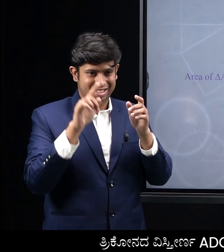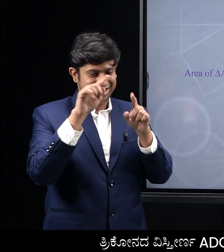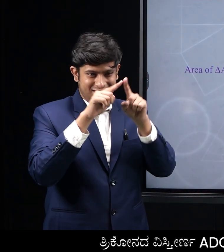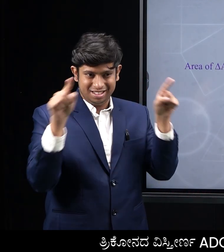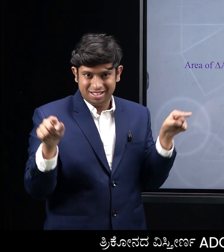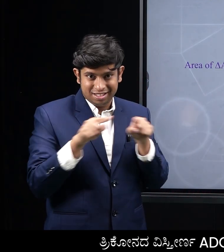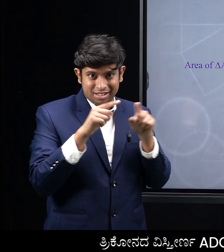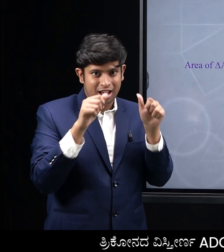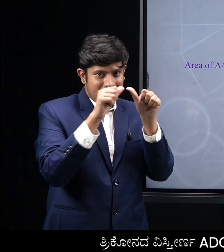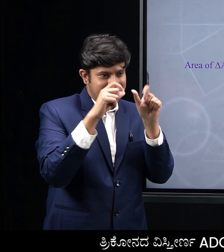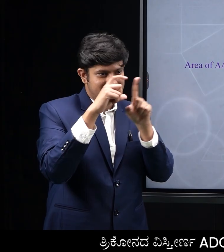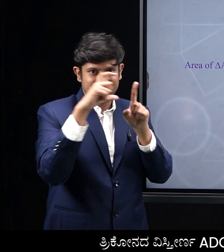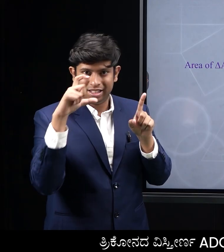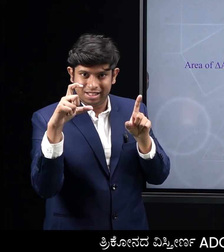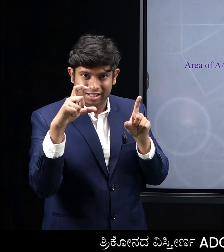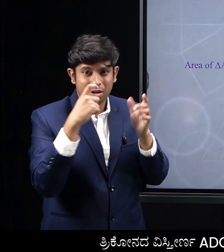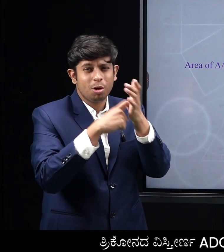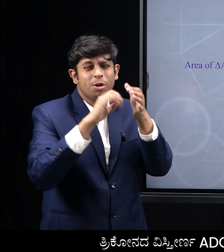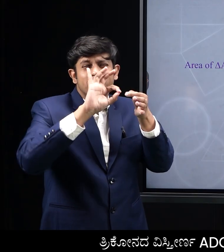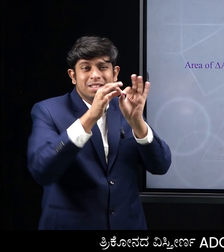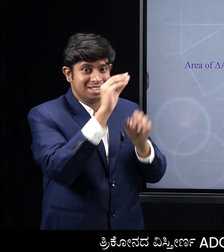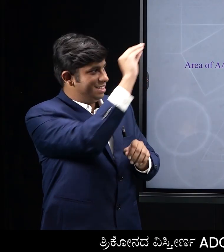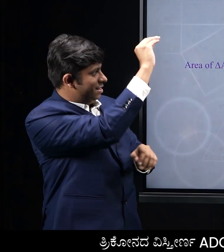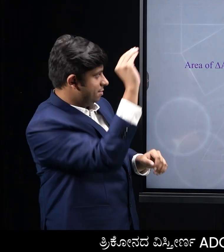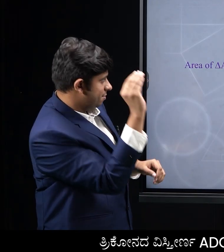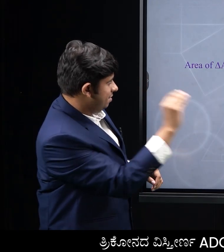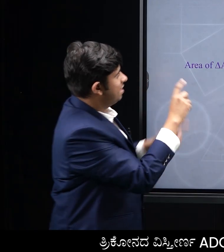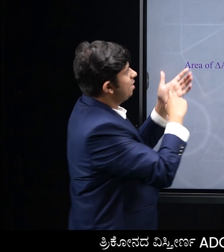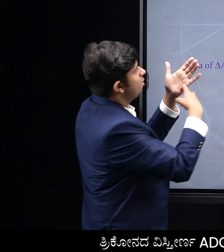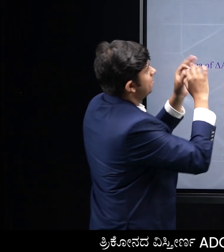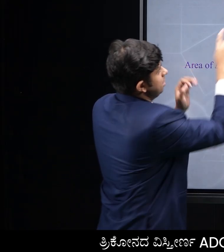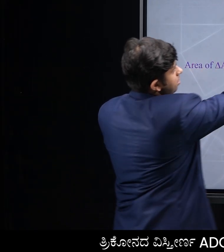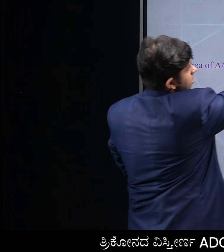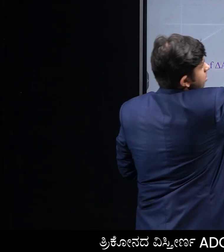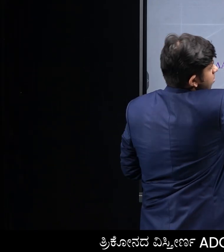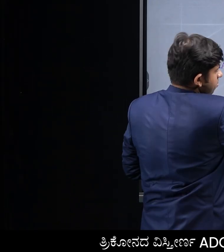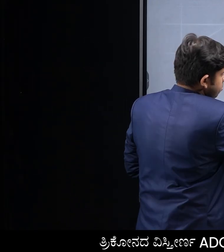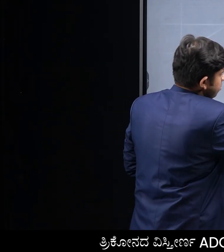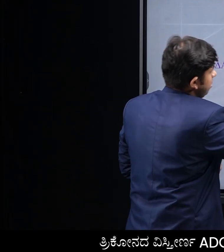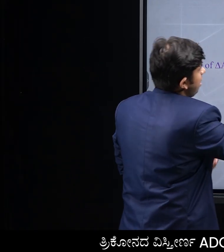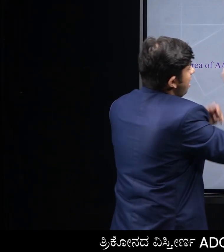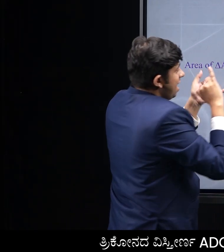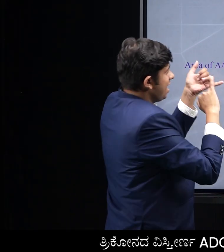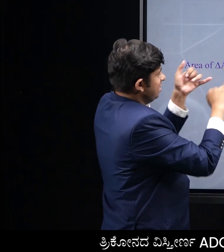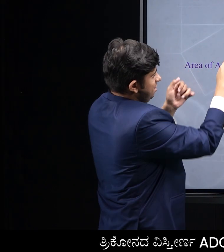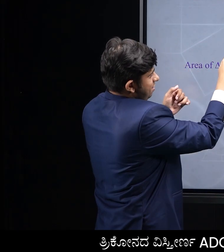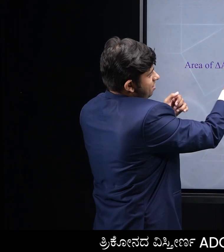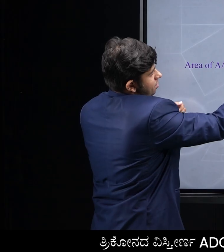ತ್ರಿಕೋನದ ವಿಸ್ತೀರ್ಣ ADC = ಸ್ಕ್ವೇರ್ ರೂಟ್ ಆಫ್ 42, 42 ಮೈನಸ್ 15, 42 ಮೈನಸ್